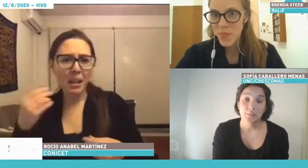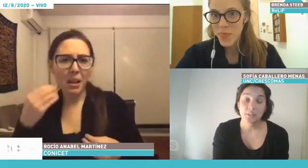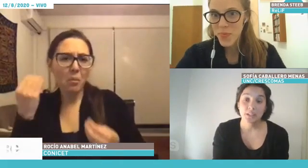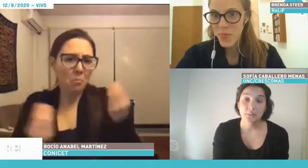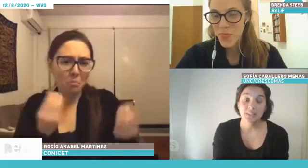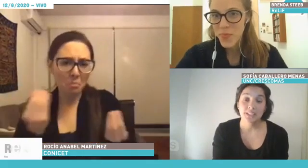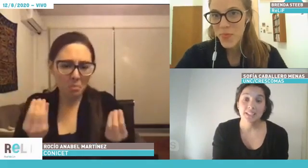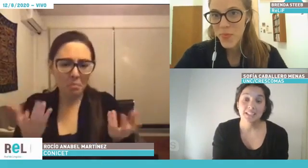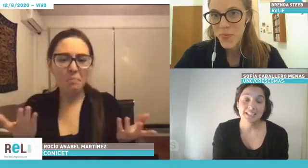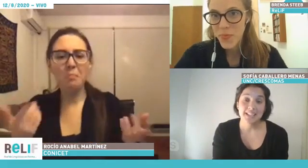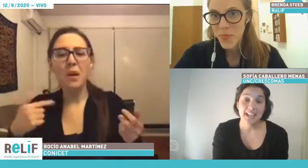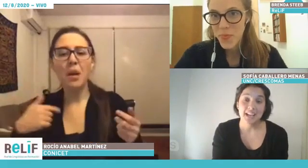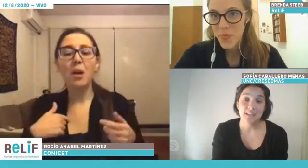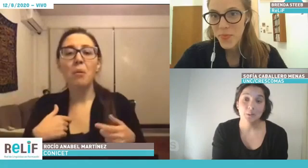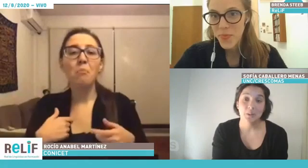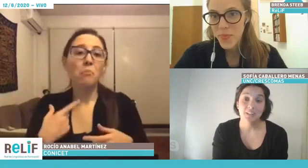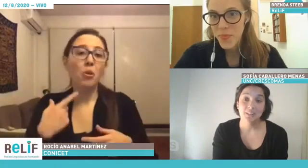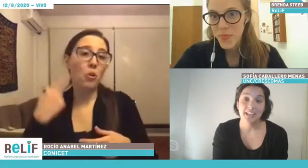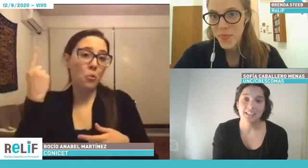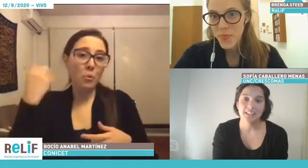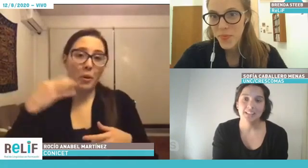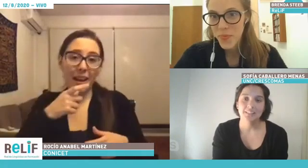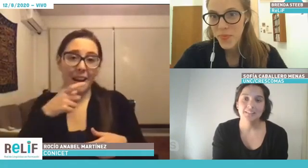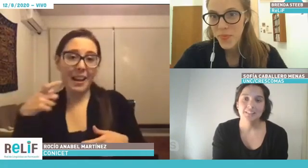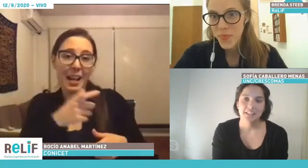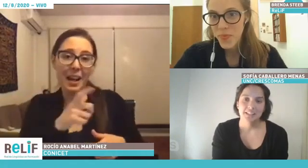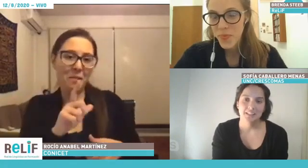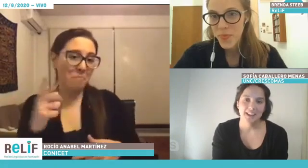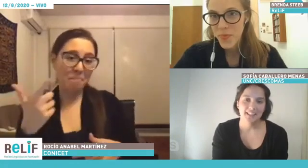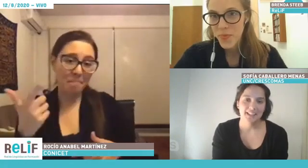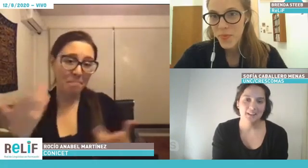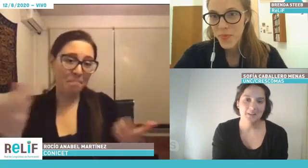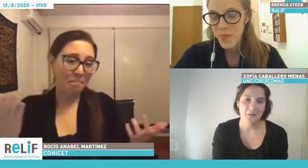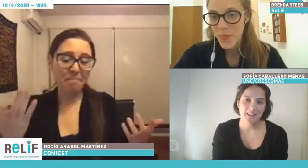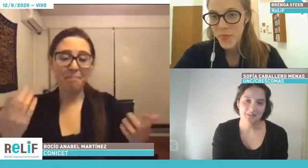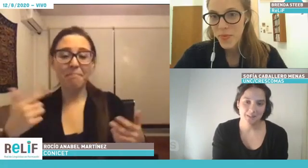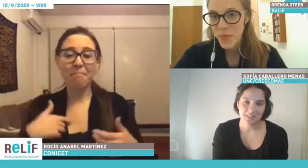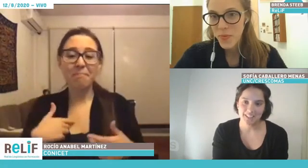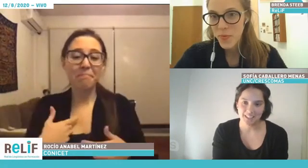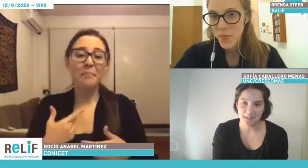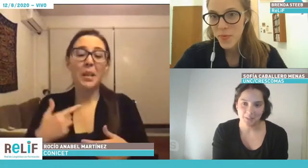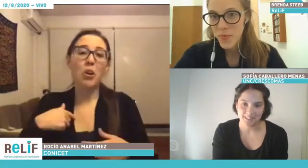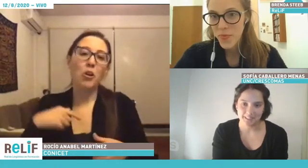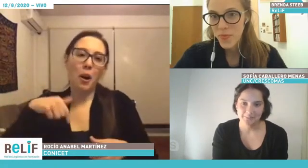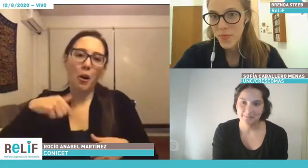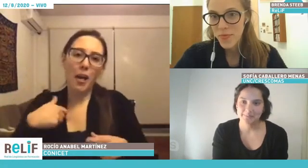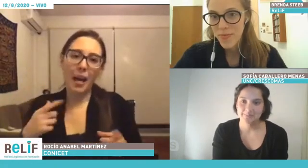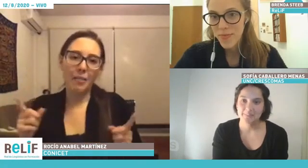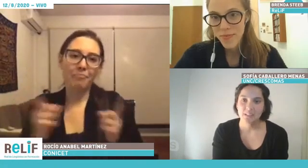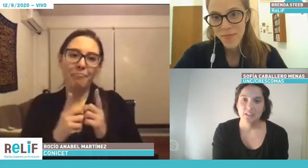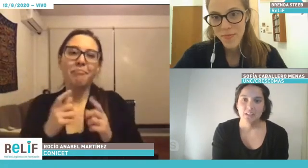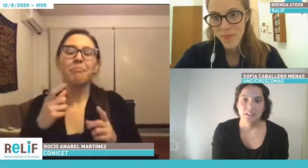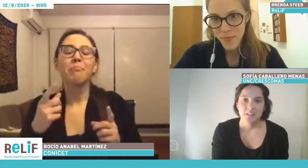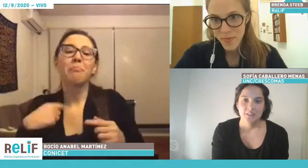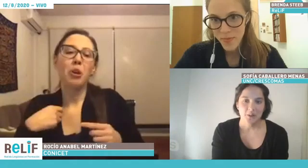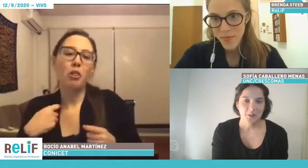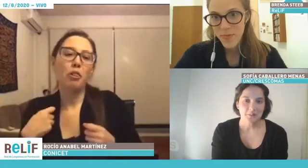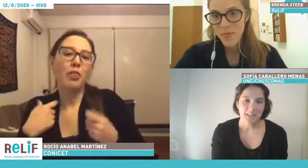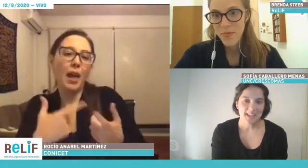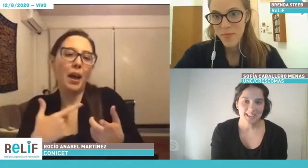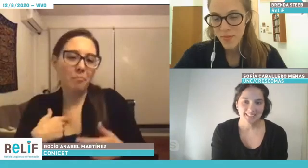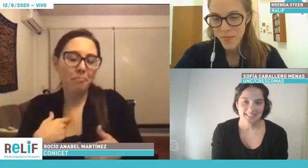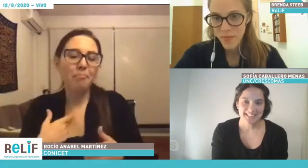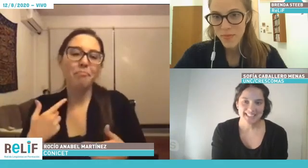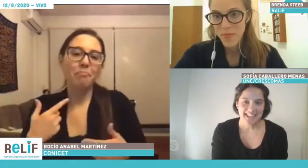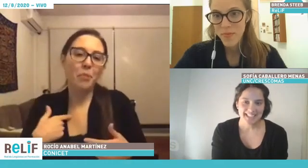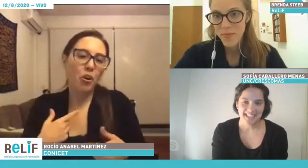Bueno, con respecto a la lingüística del LSA y por qué lo elegí, la verdad es que no hay una única respuesta. Yo ahora